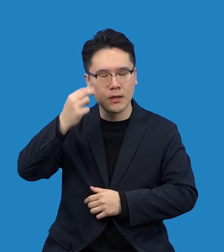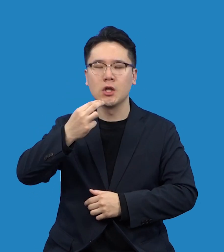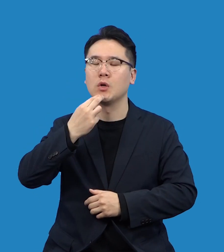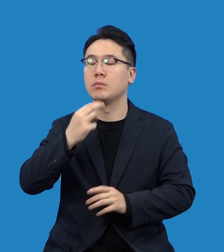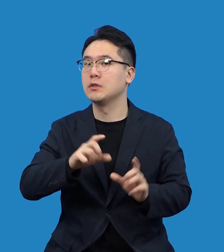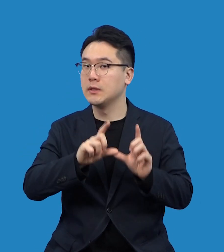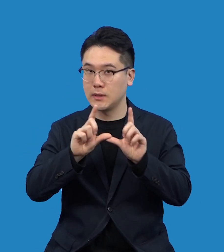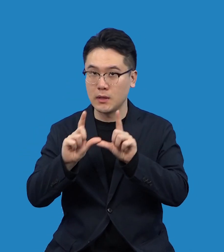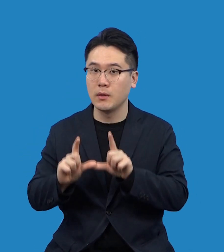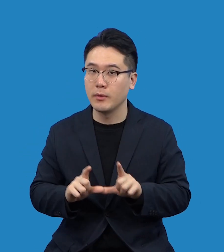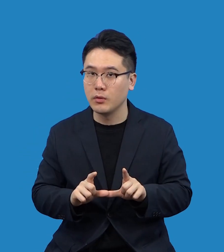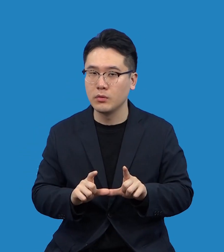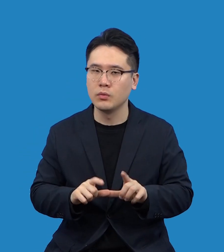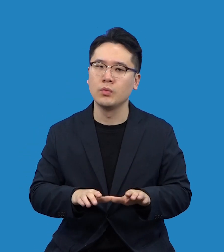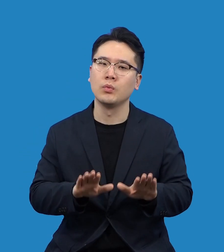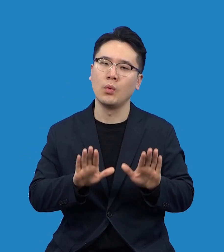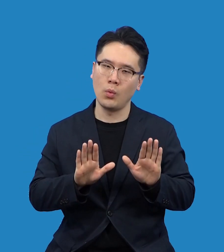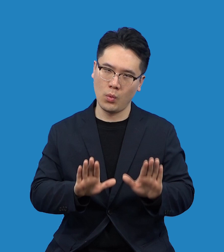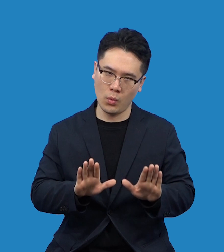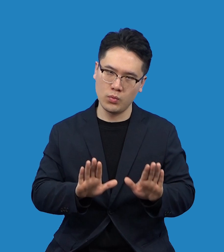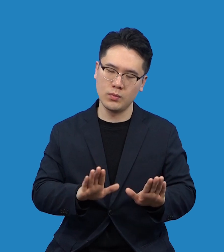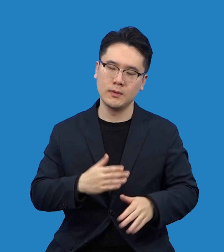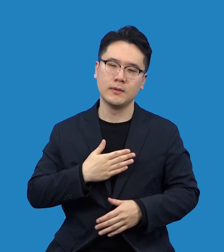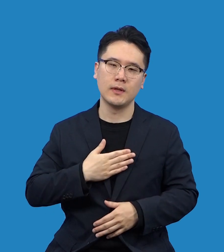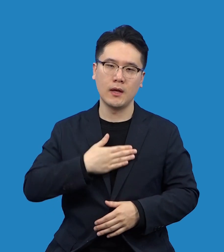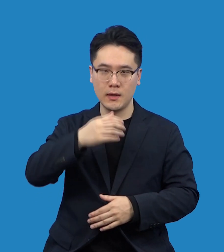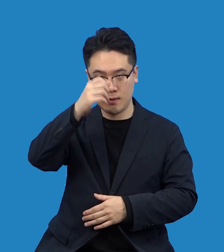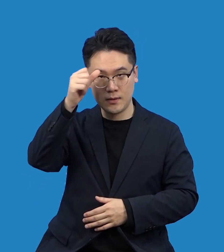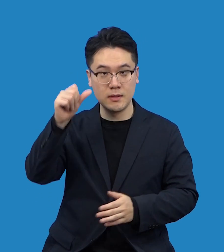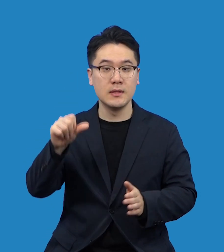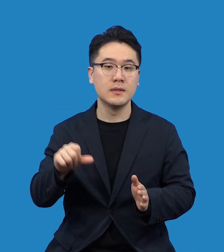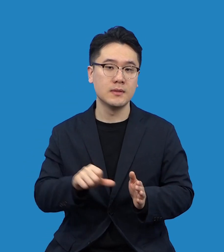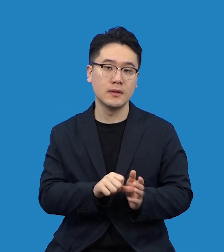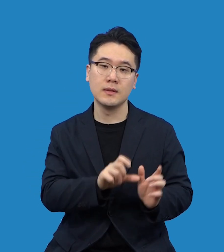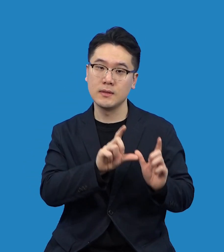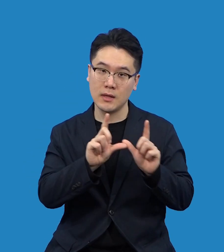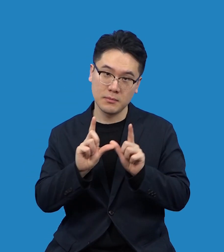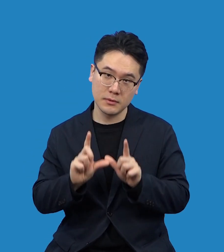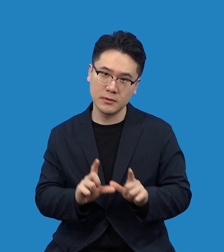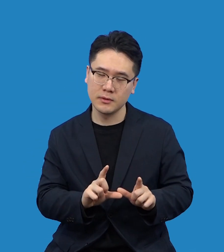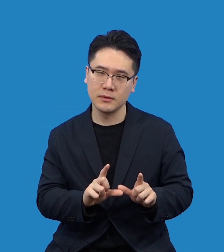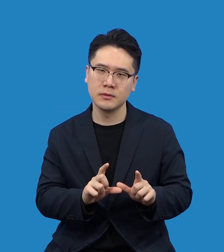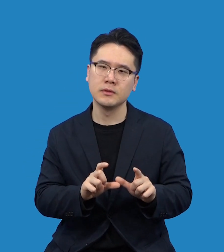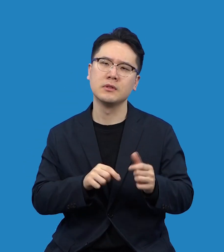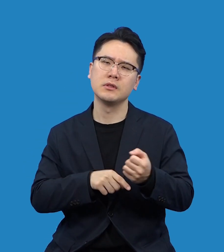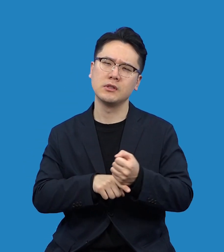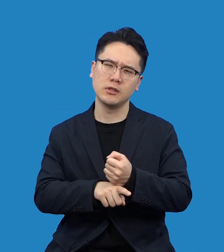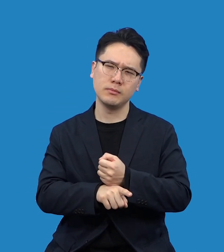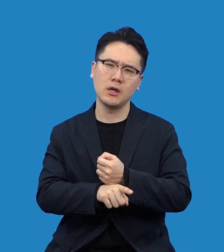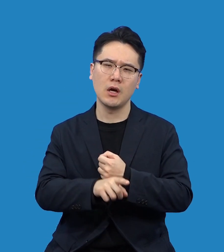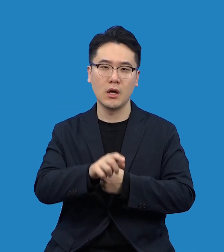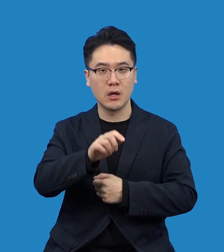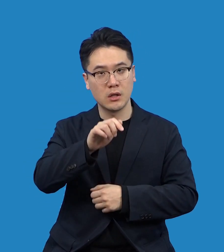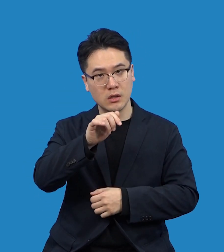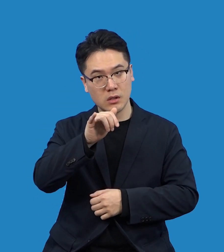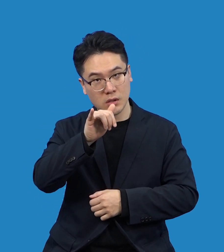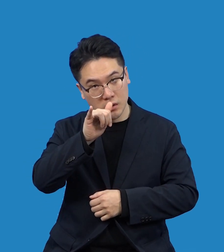산다면 오늘이라는 내 인생의 삶은 의미가